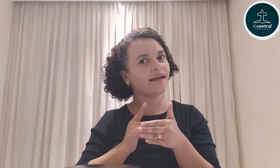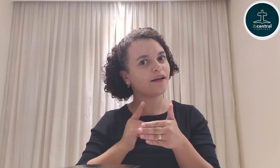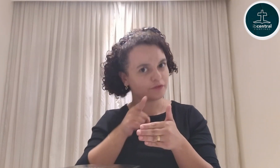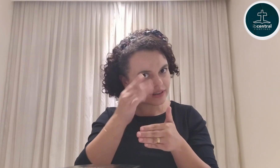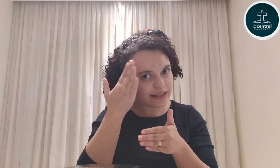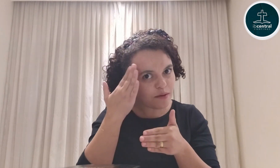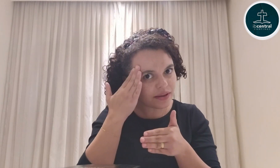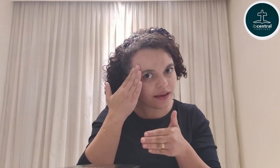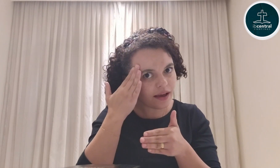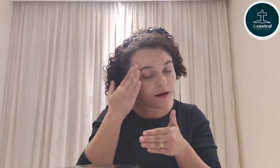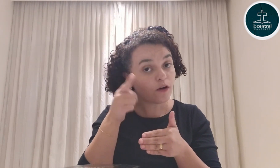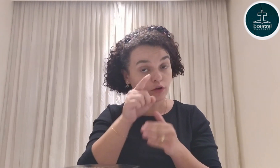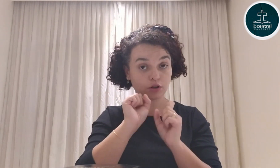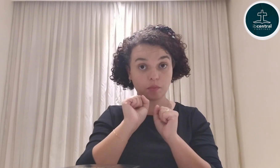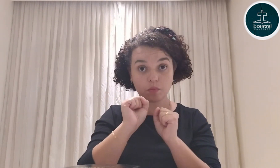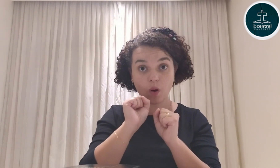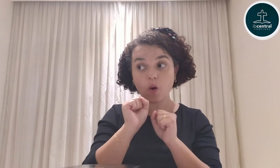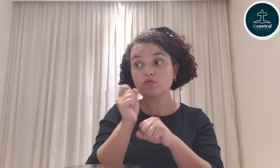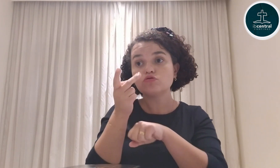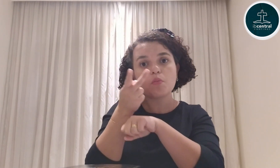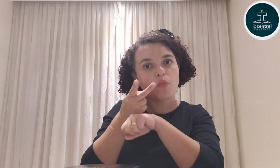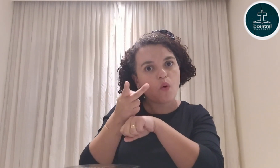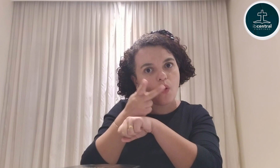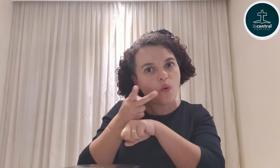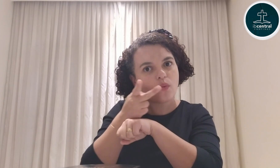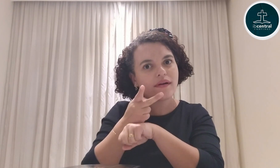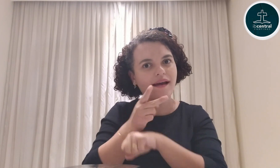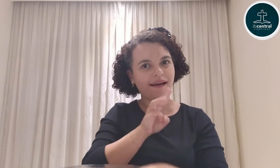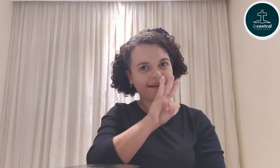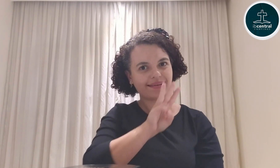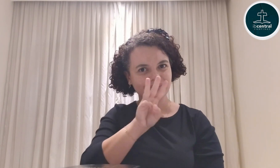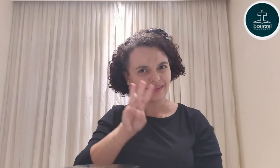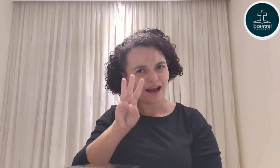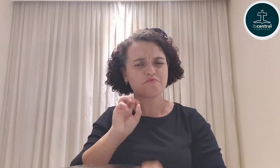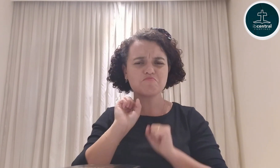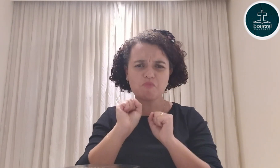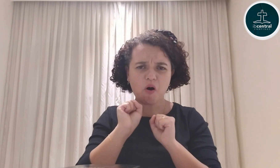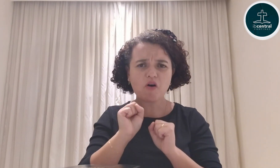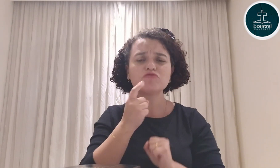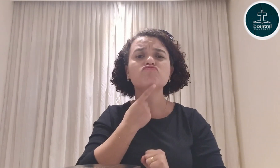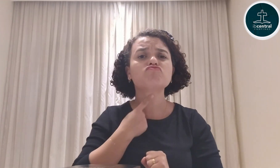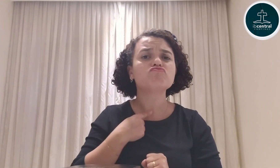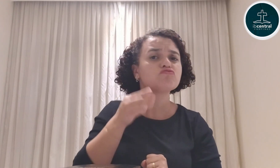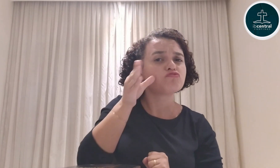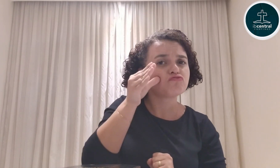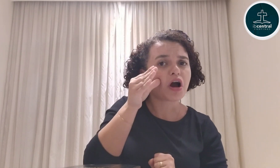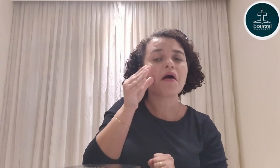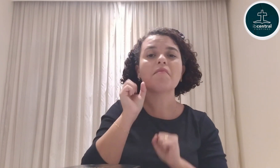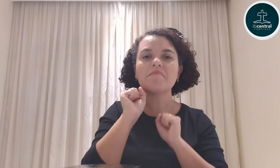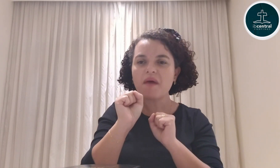os surdos e a evangelização dos surdos. Você sabia? Você pode procurar saber mais